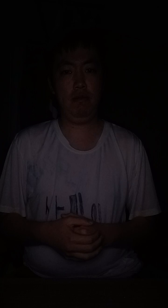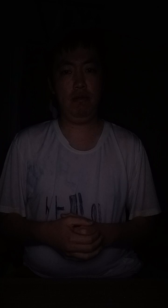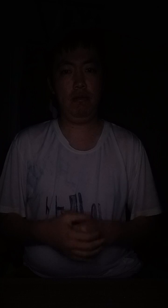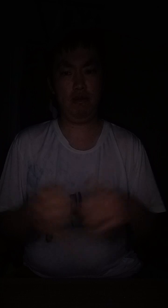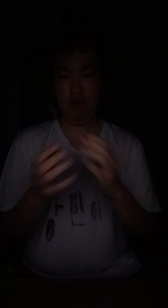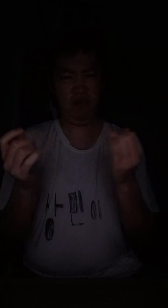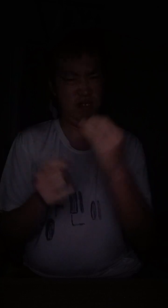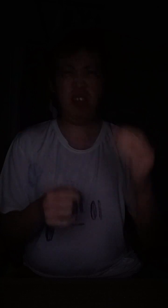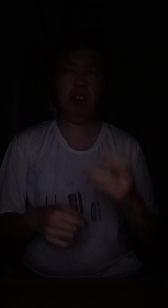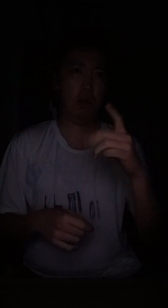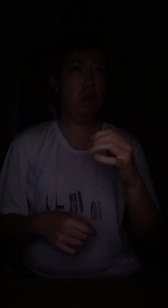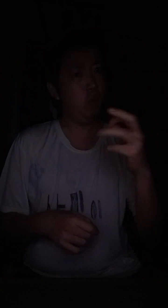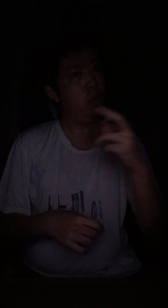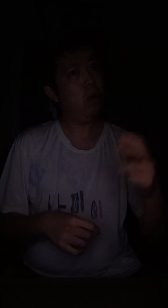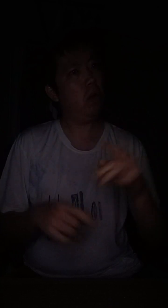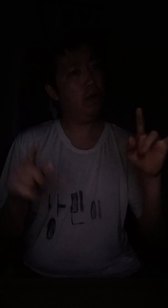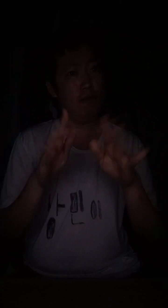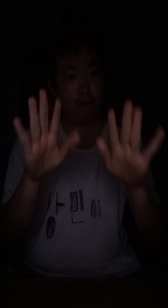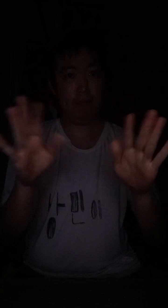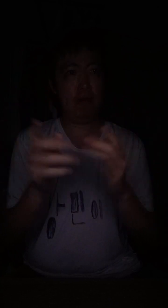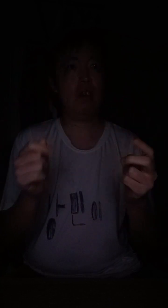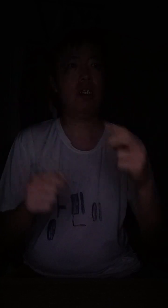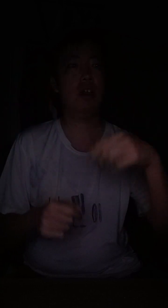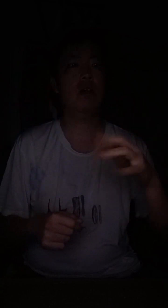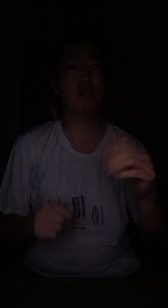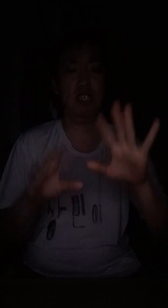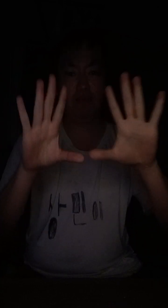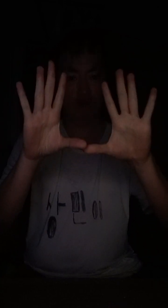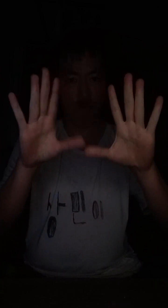묻지마 살인이 발생한 곳으로부터 300m 떨어진 강남역 10번 출구.